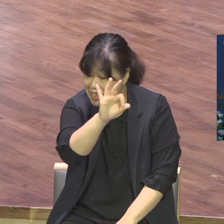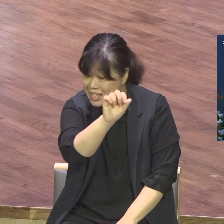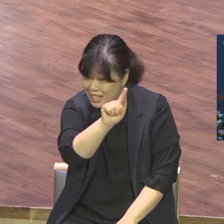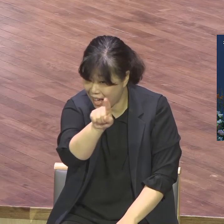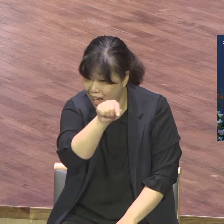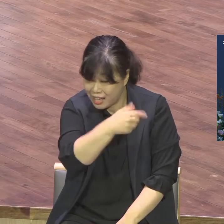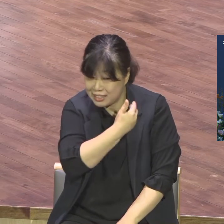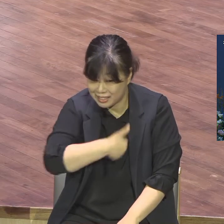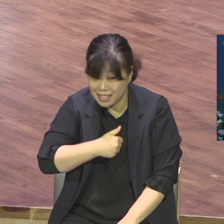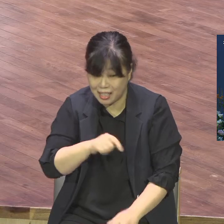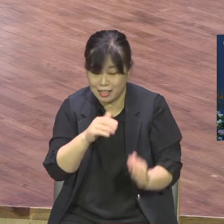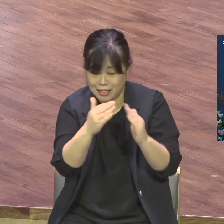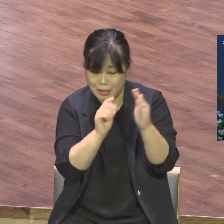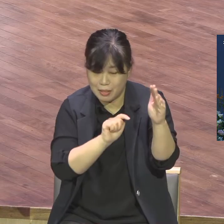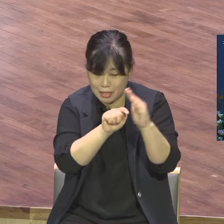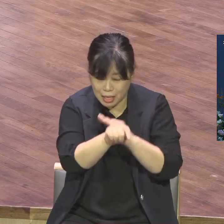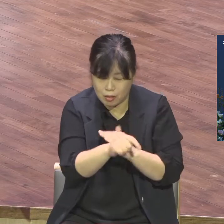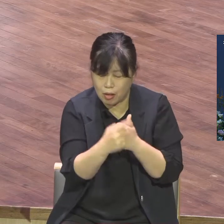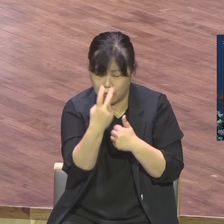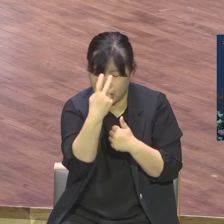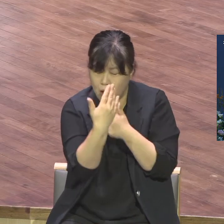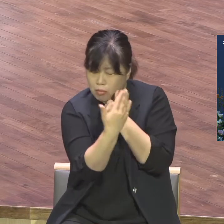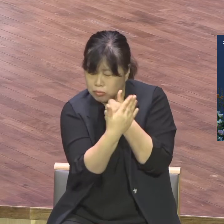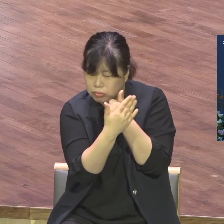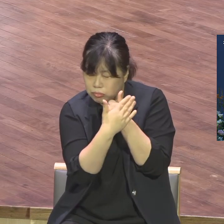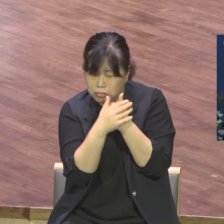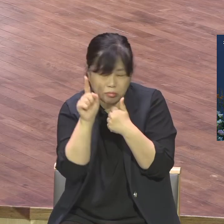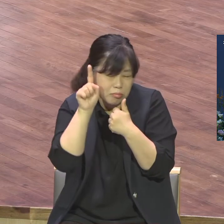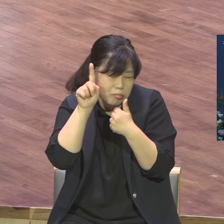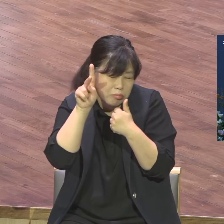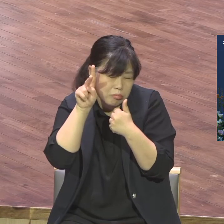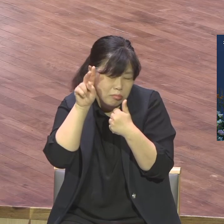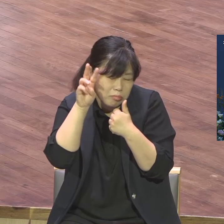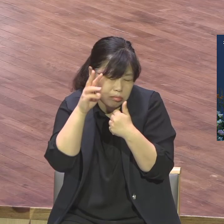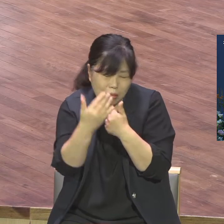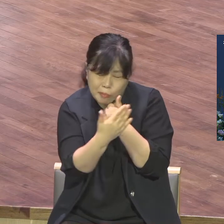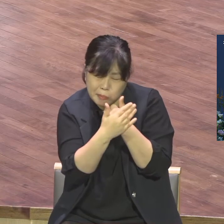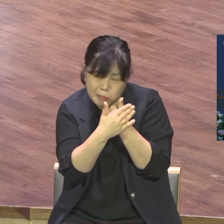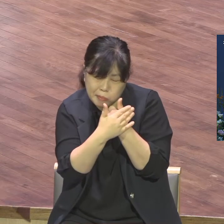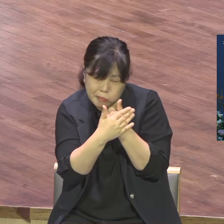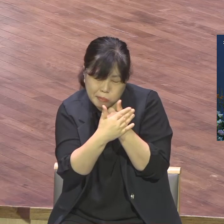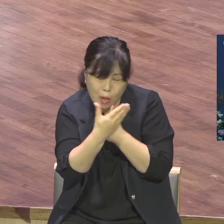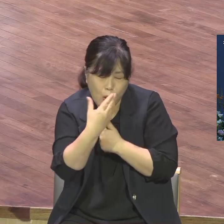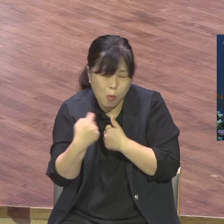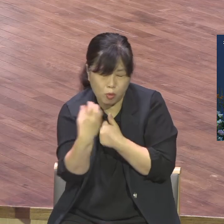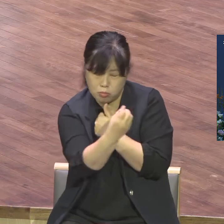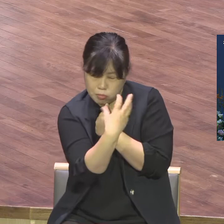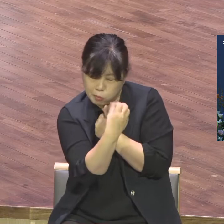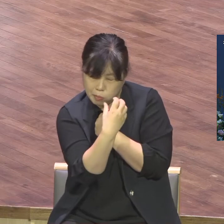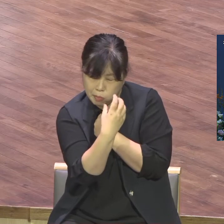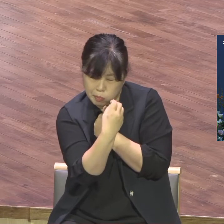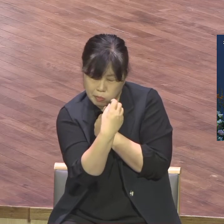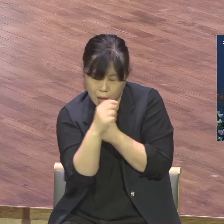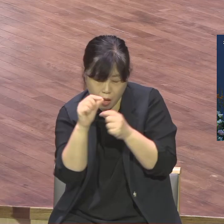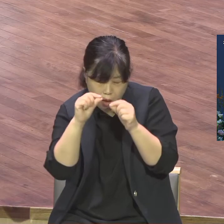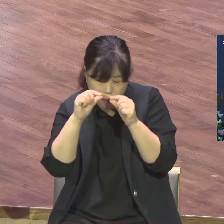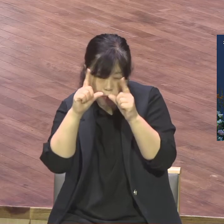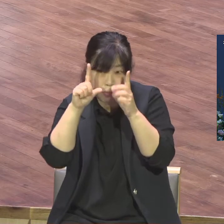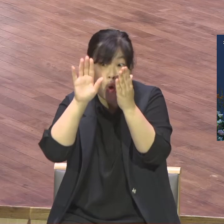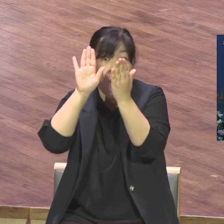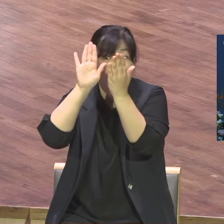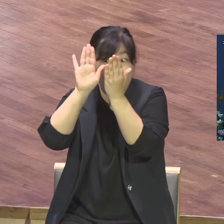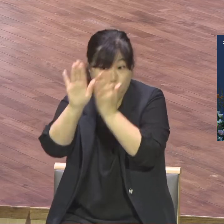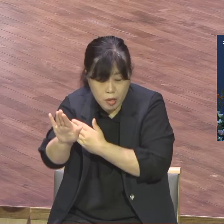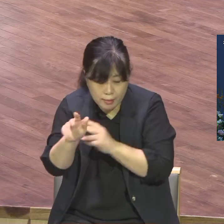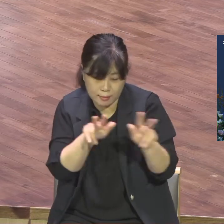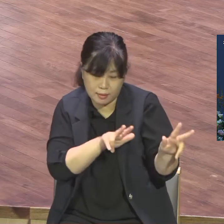그대로 들으면서 3일 만에 눈에 비닐이 벗겨짐으로 회복이 됐어요. 3일 후에 목숨